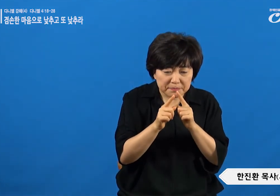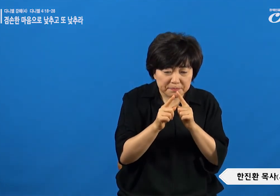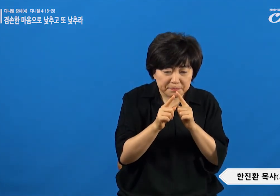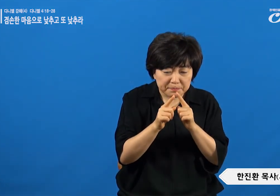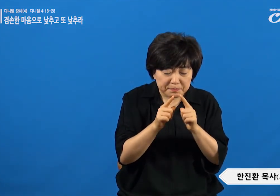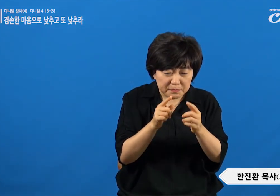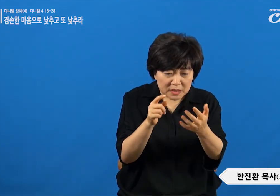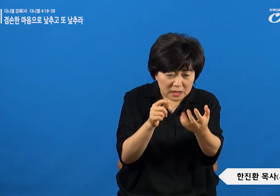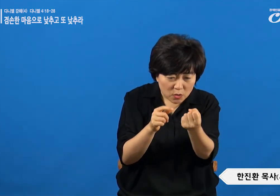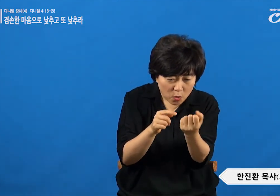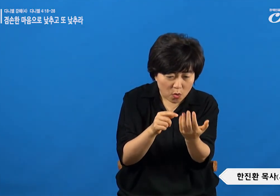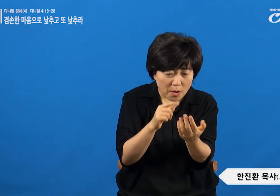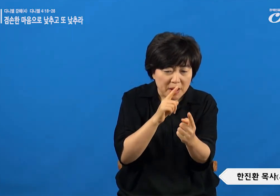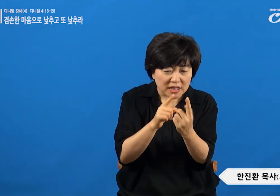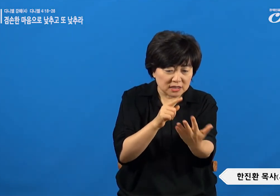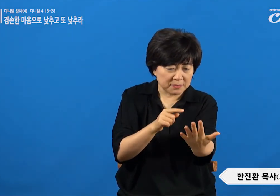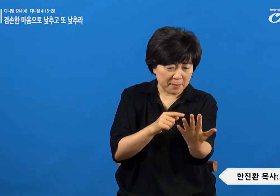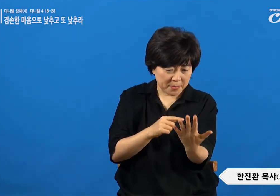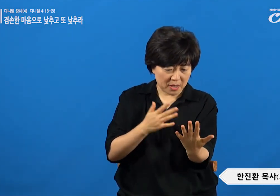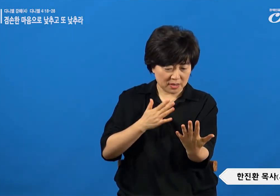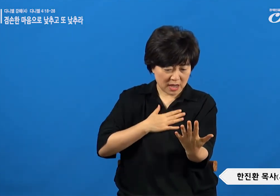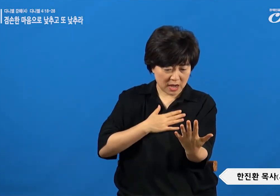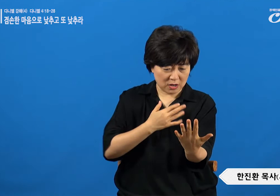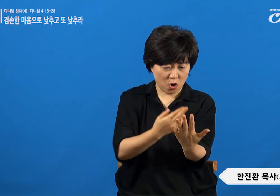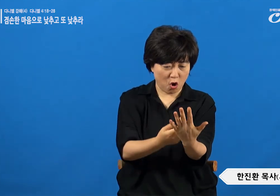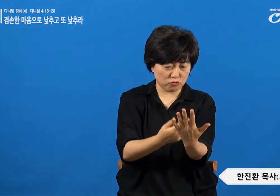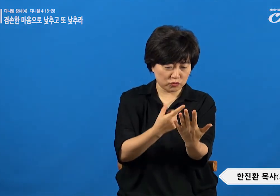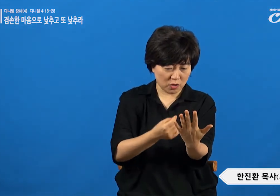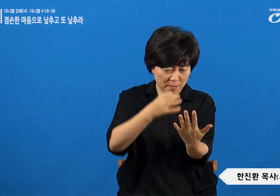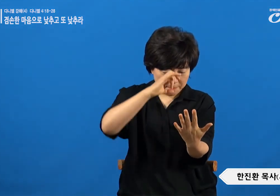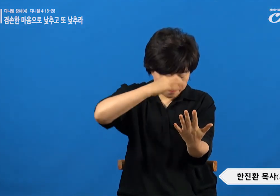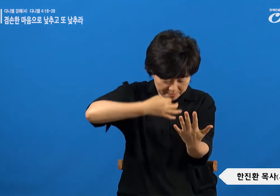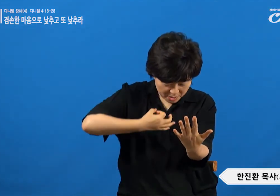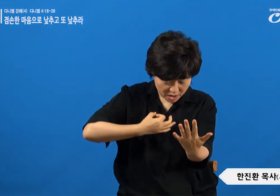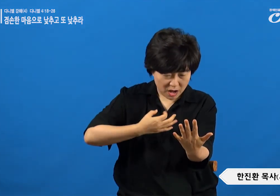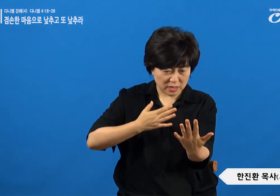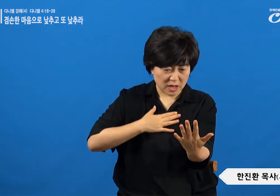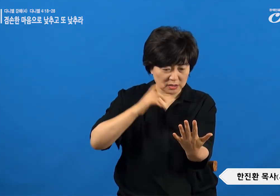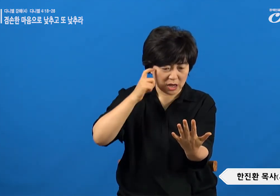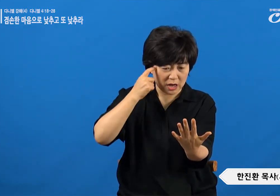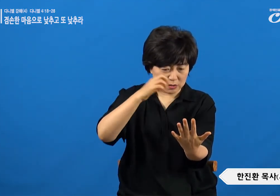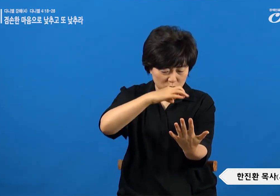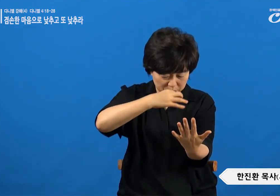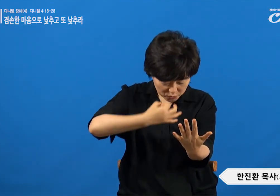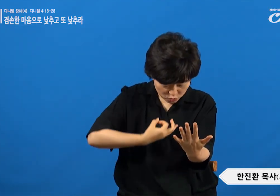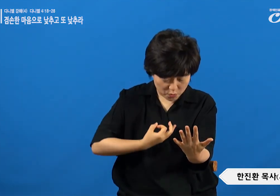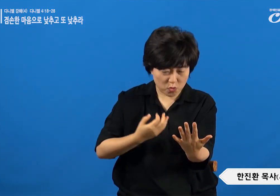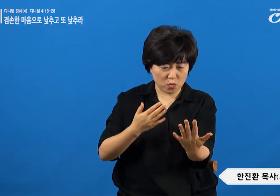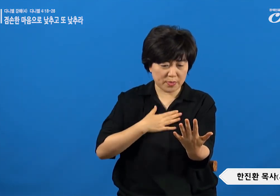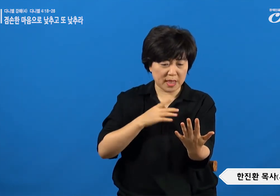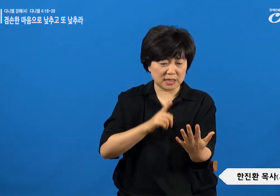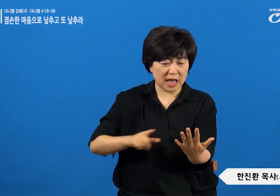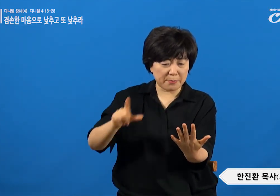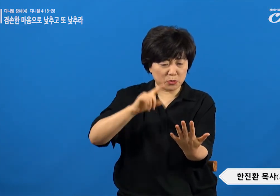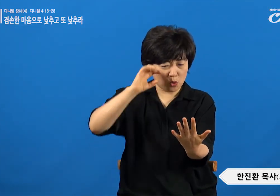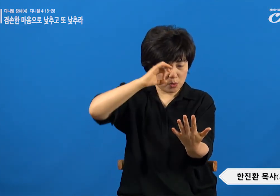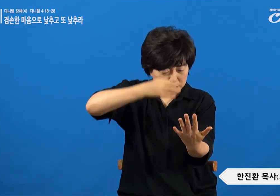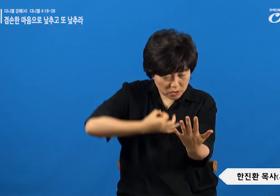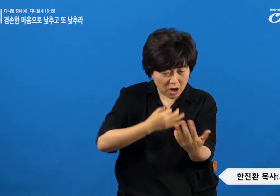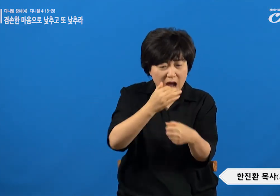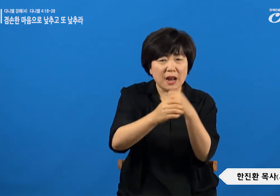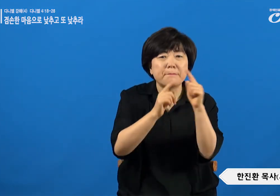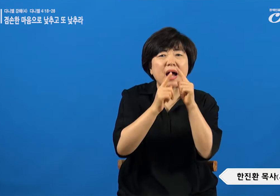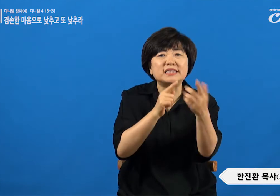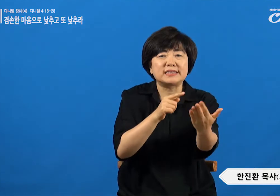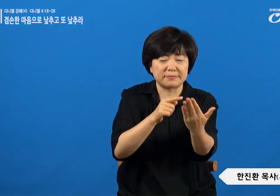말씀의 빛으로 우리 자신을 비추어 봐야 됩니다. 내 생각도 비추어 보고 내 삶도 비추어 보고 내 마음